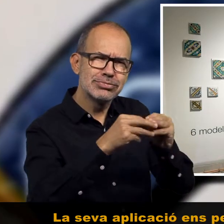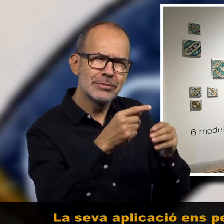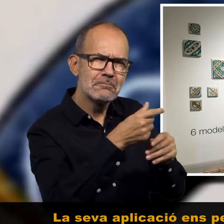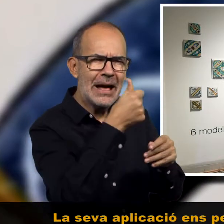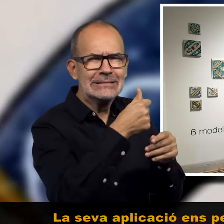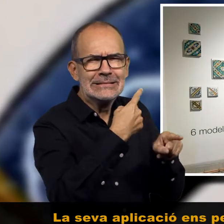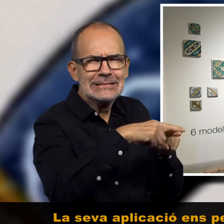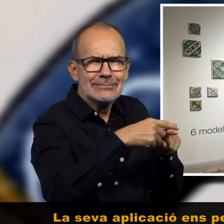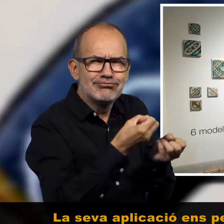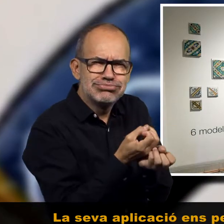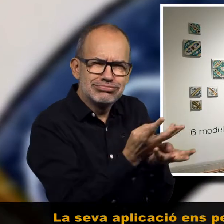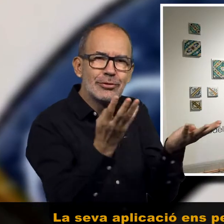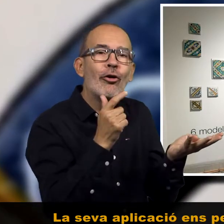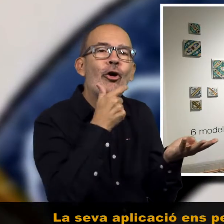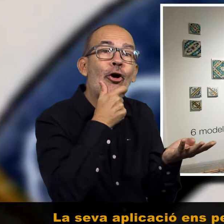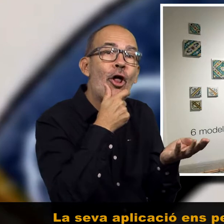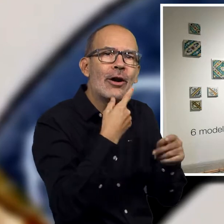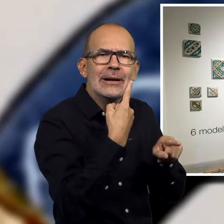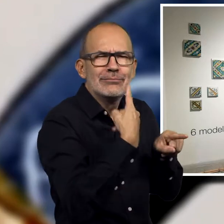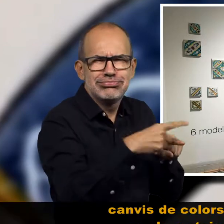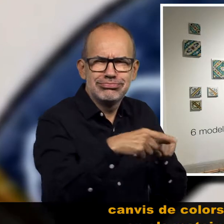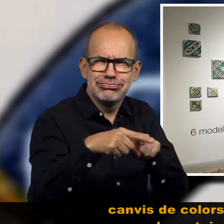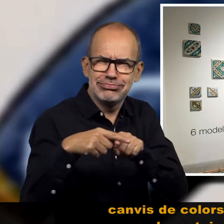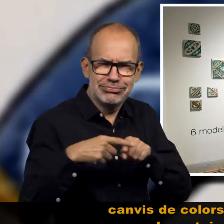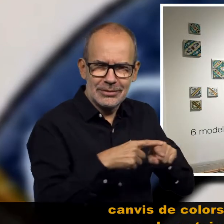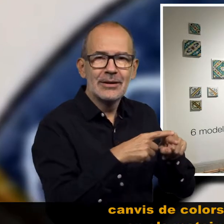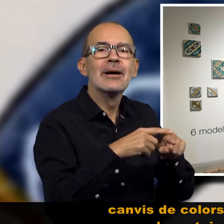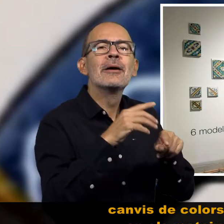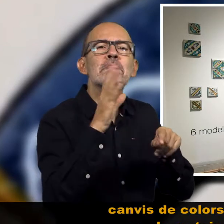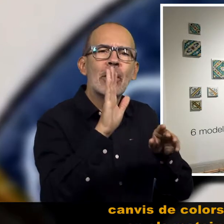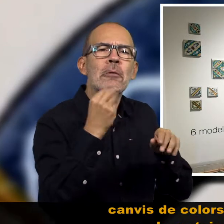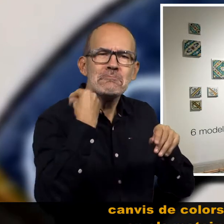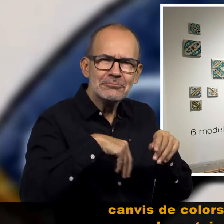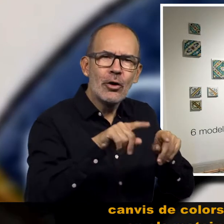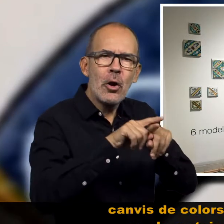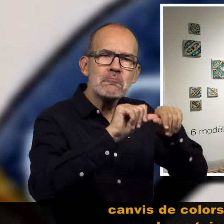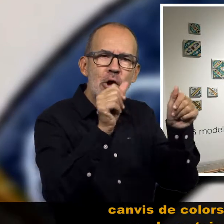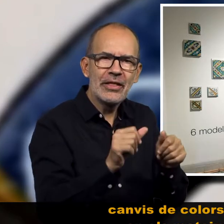La seva aplicació ens permet veure variants, canvis de colors i de direcció en els mateixos models.